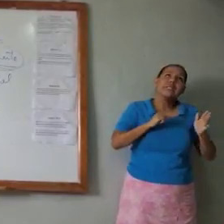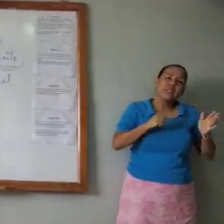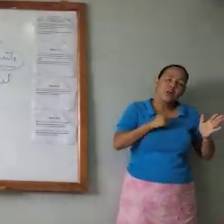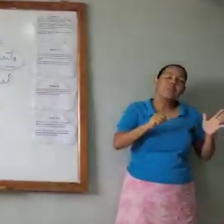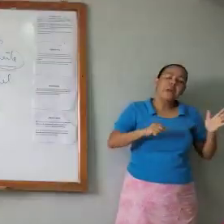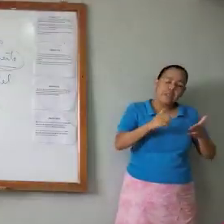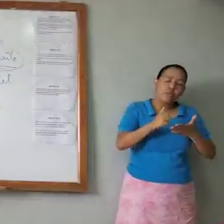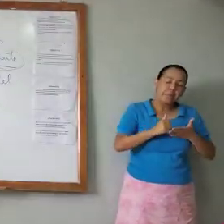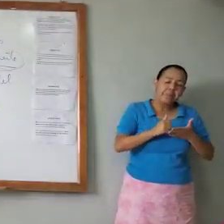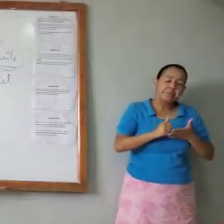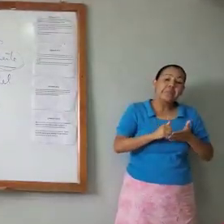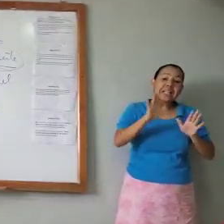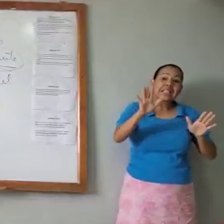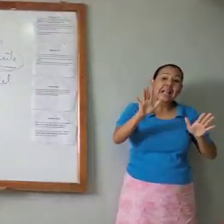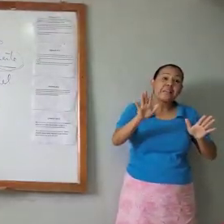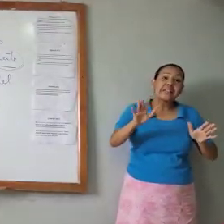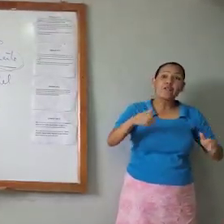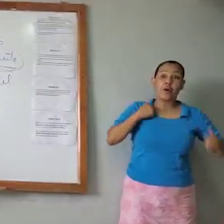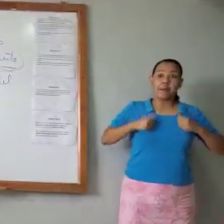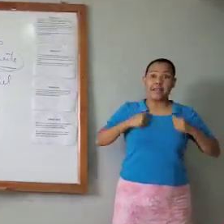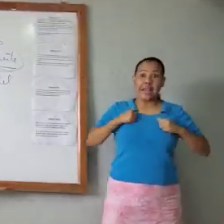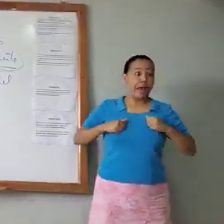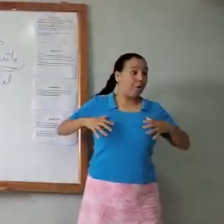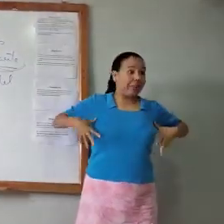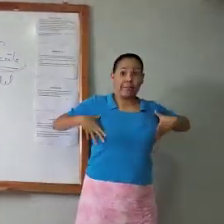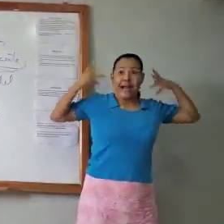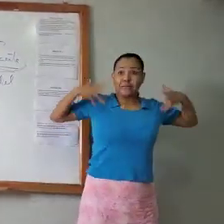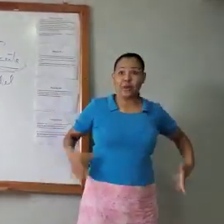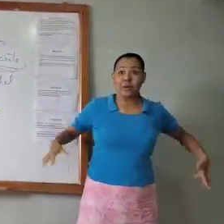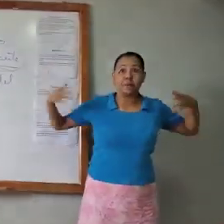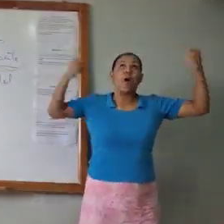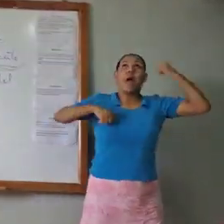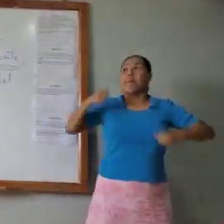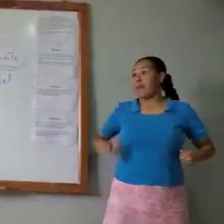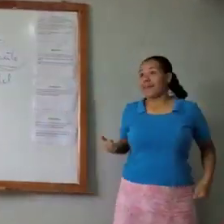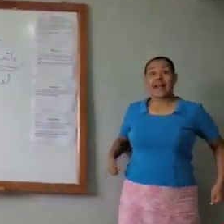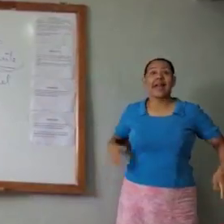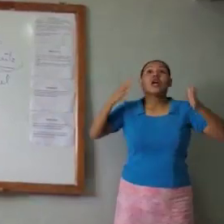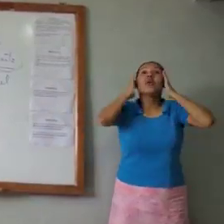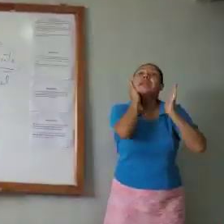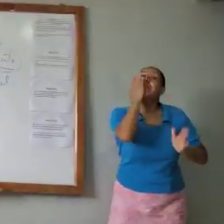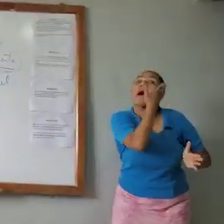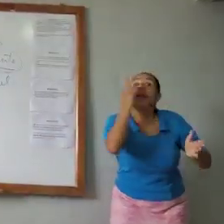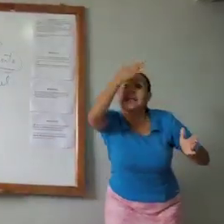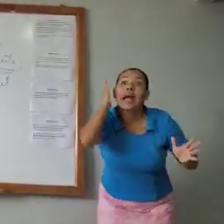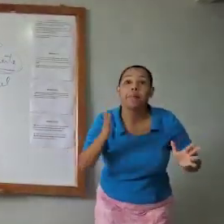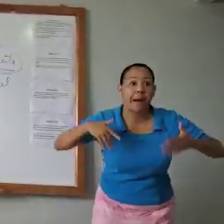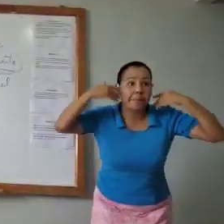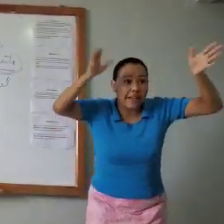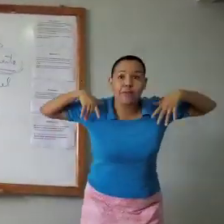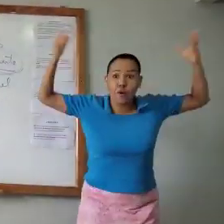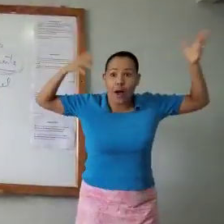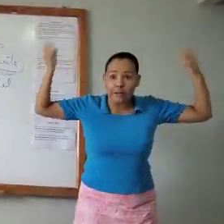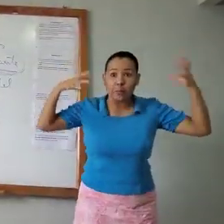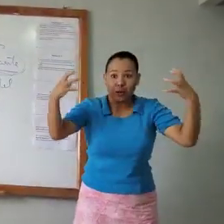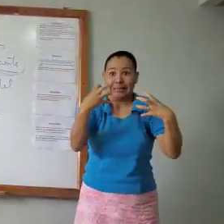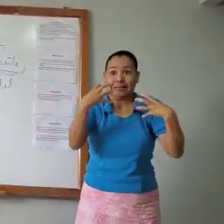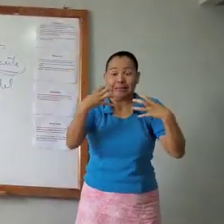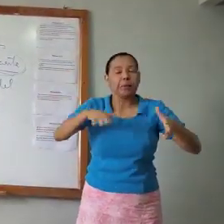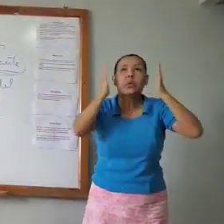Y dije, ¡Señor, ayúdame! Literalmente. Fui, me bañé, porque se me calentó el cuerpo. Me bañé. Yo hasta me maquillé. Ahí,